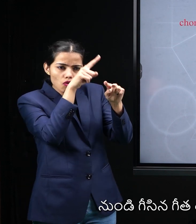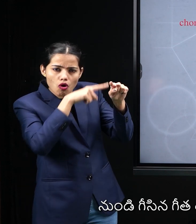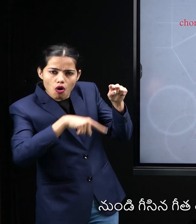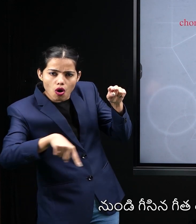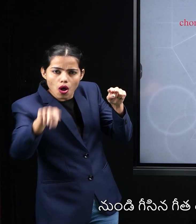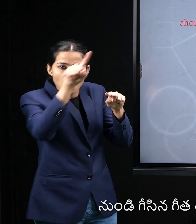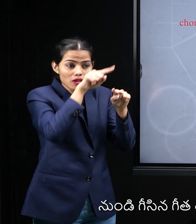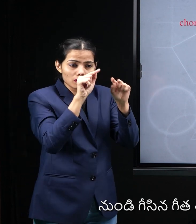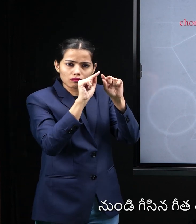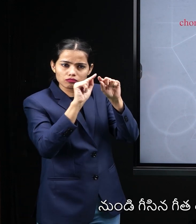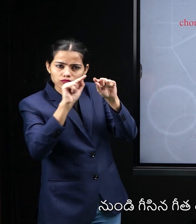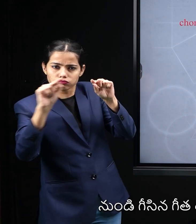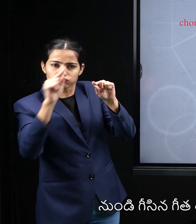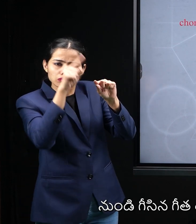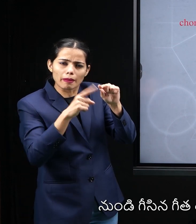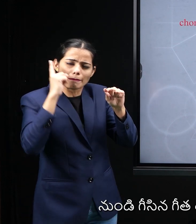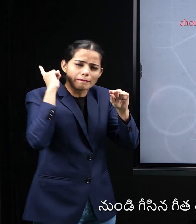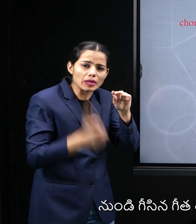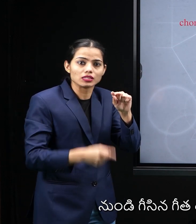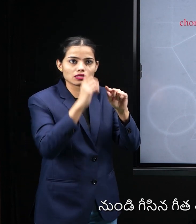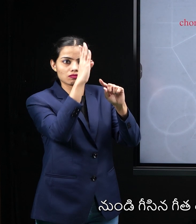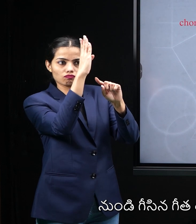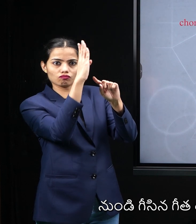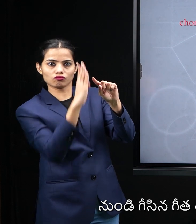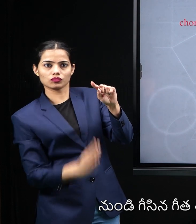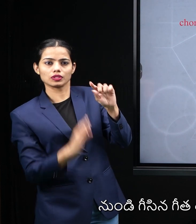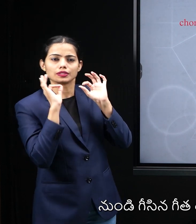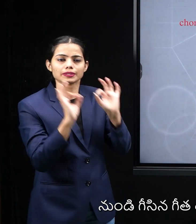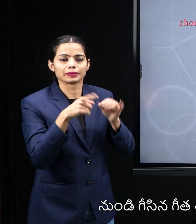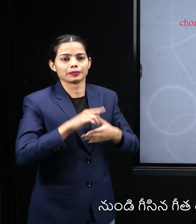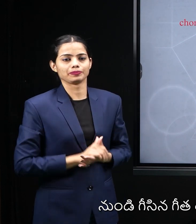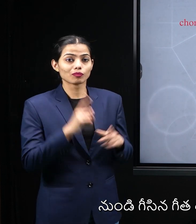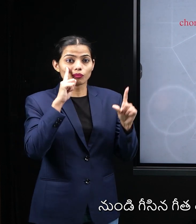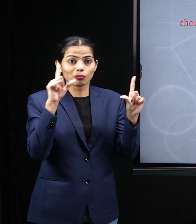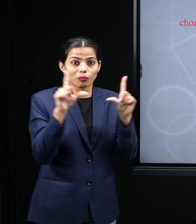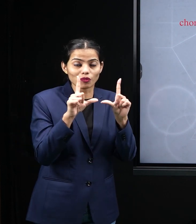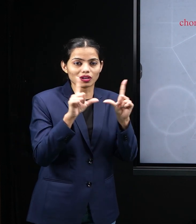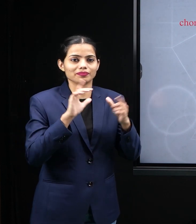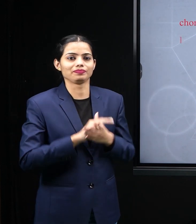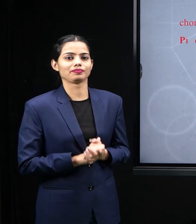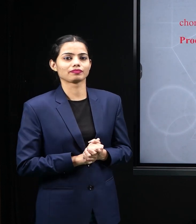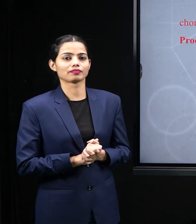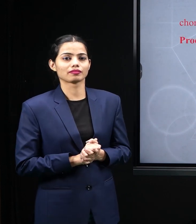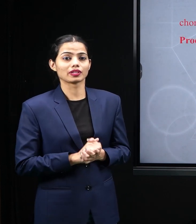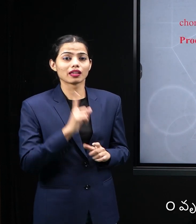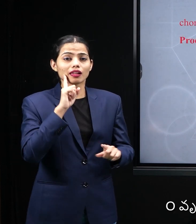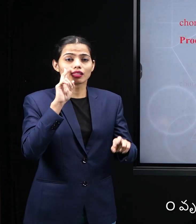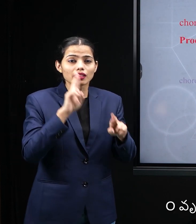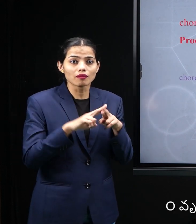గీత తప్పనిసరిగా తీగకు లంబంగా ఉండాలి. రుజువు. O వృత్తం